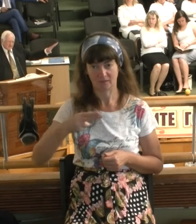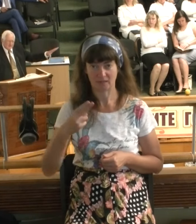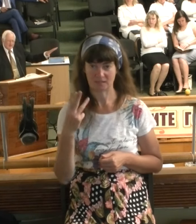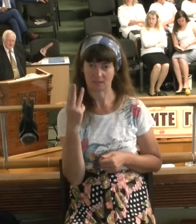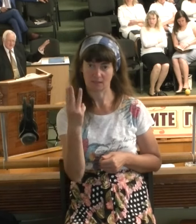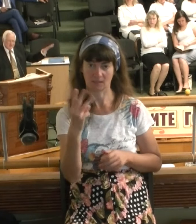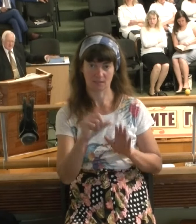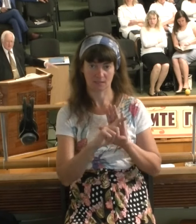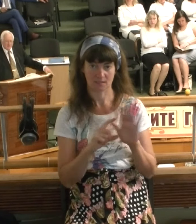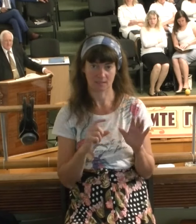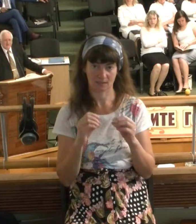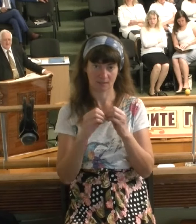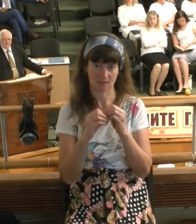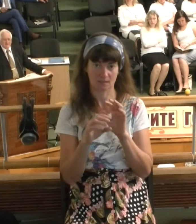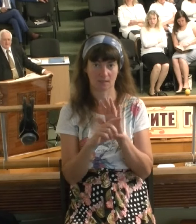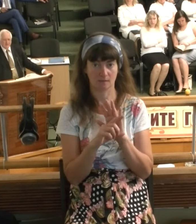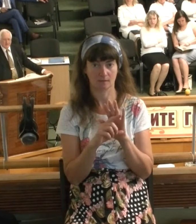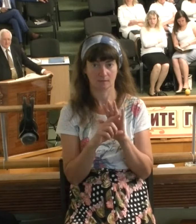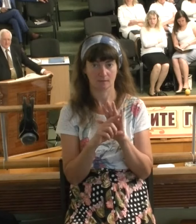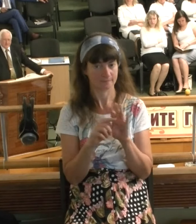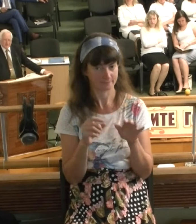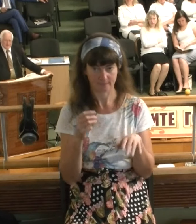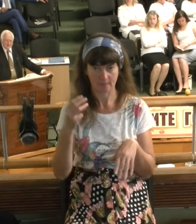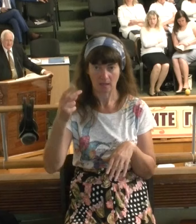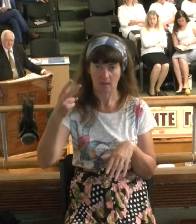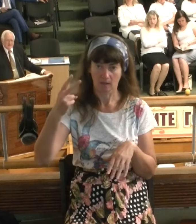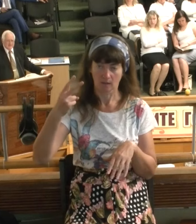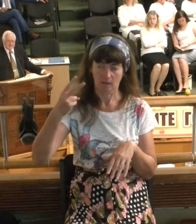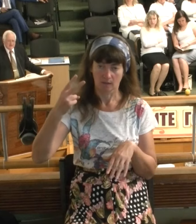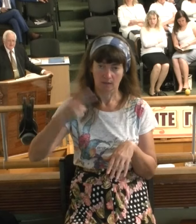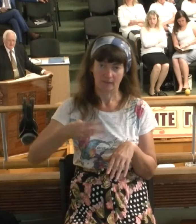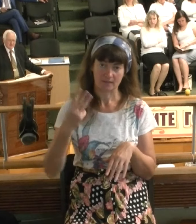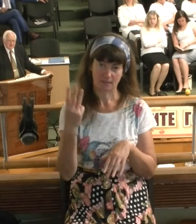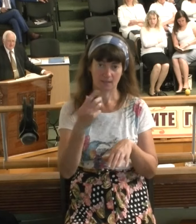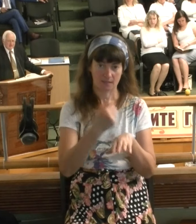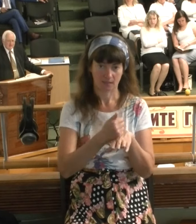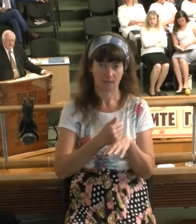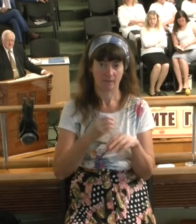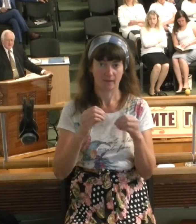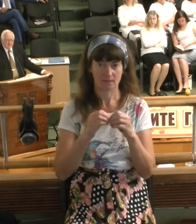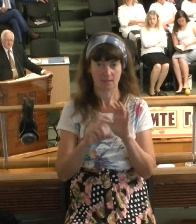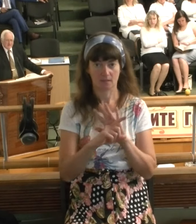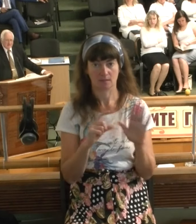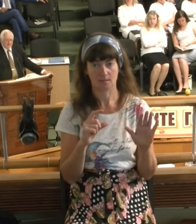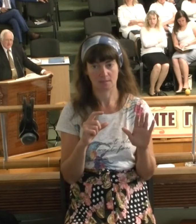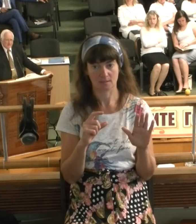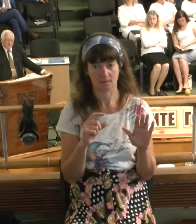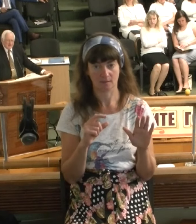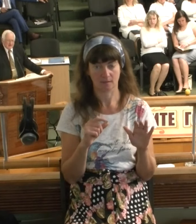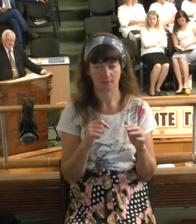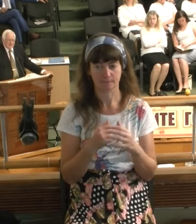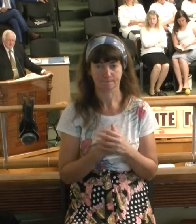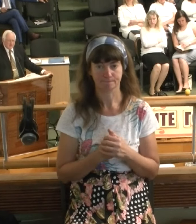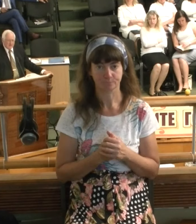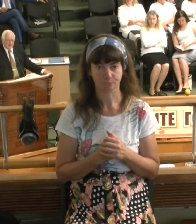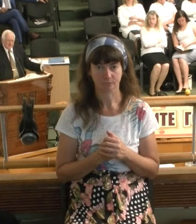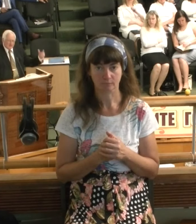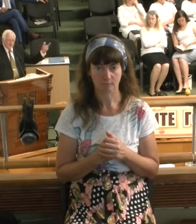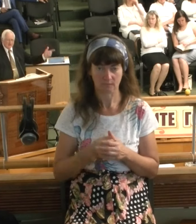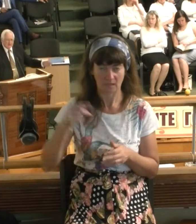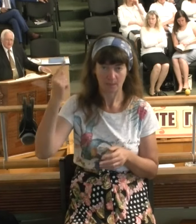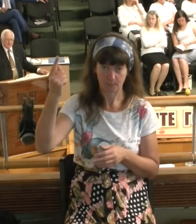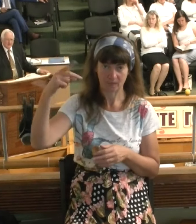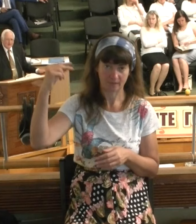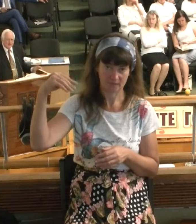перед другим Иродом. И первосвященники же и книжники стояли и усиленно обвиняли его,